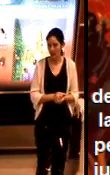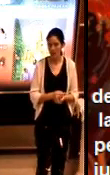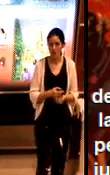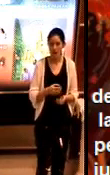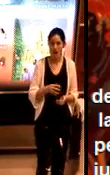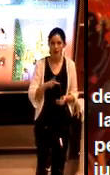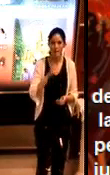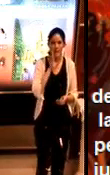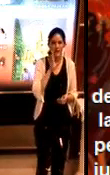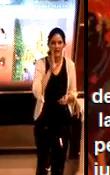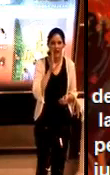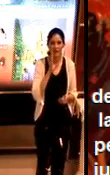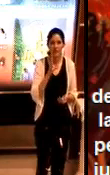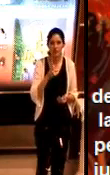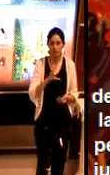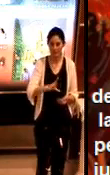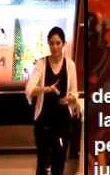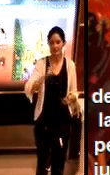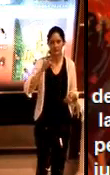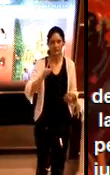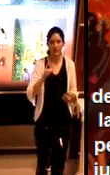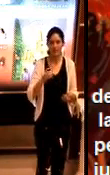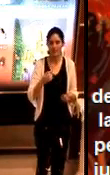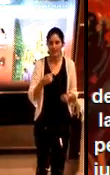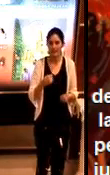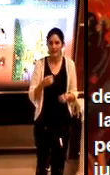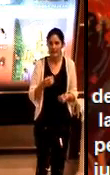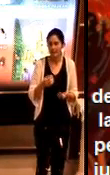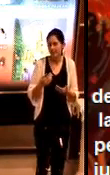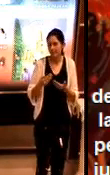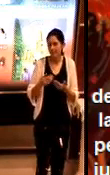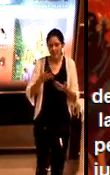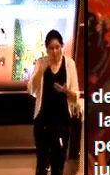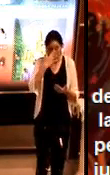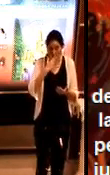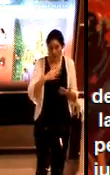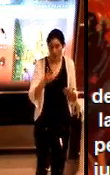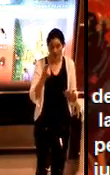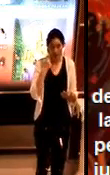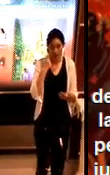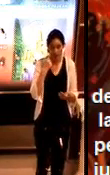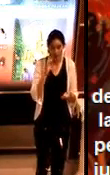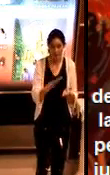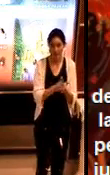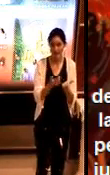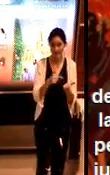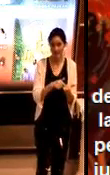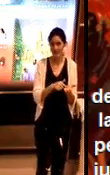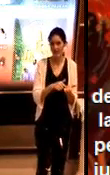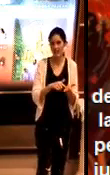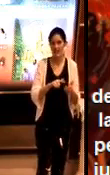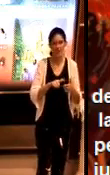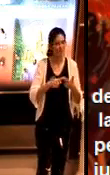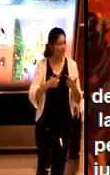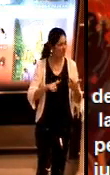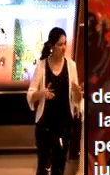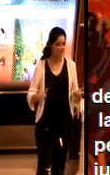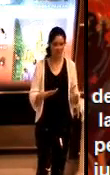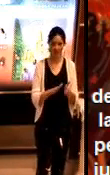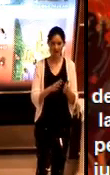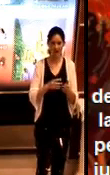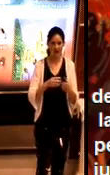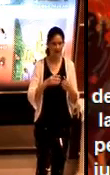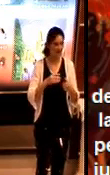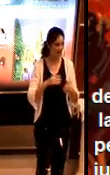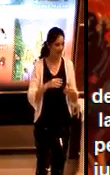de la verdad, lo que estamos estudiando estos días, ya no queda más sacrificio por los pecados, ya no hay más intercesor